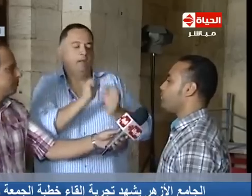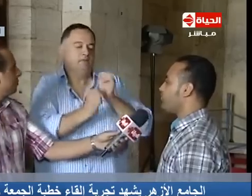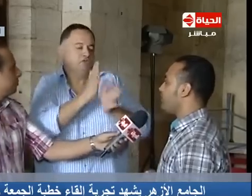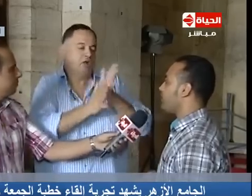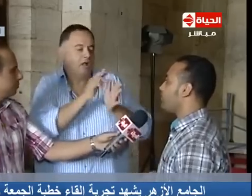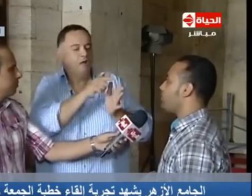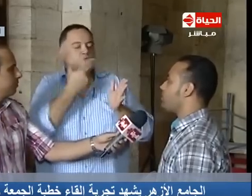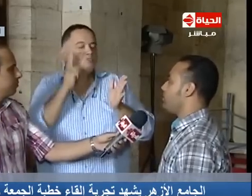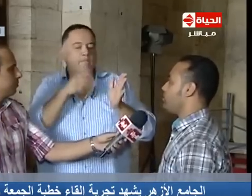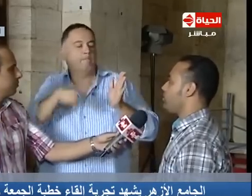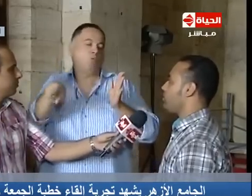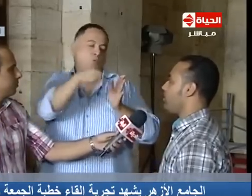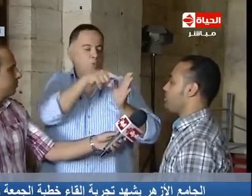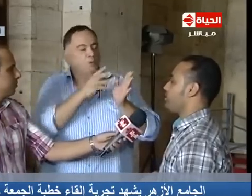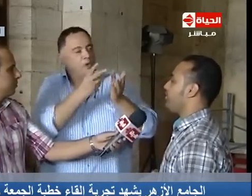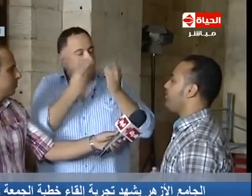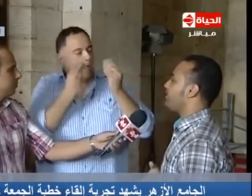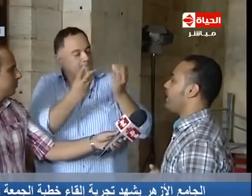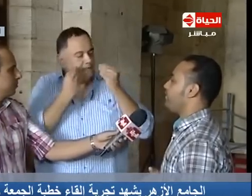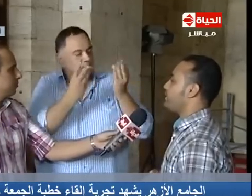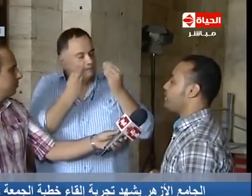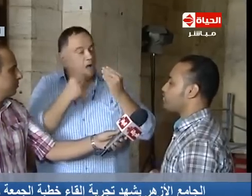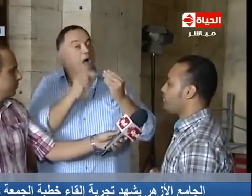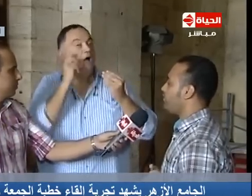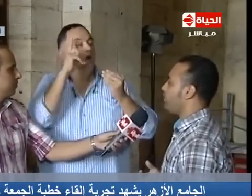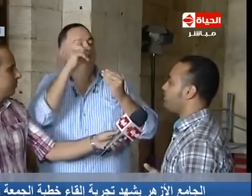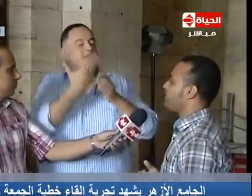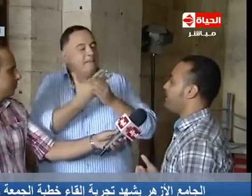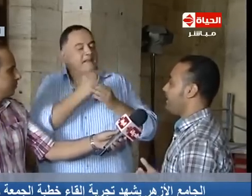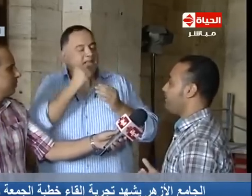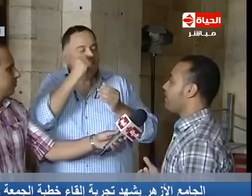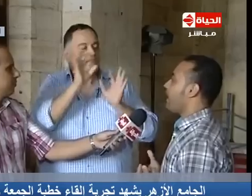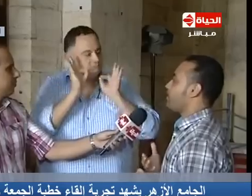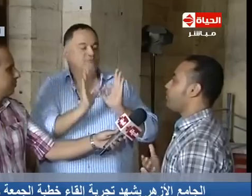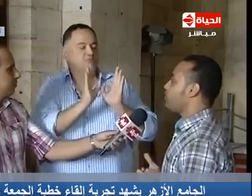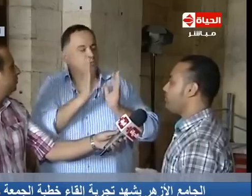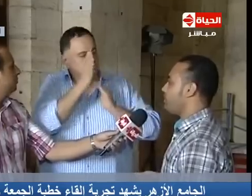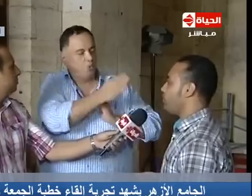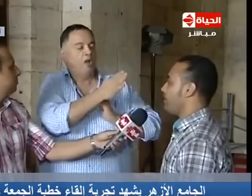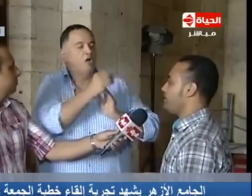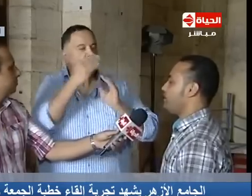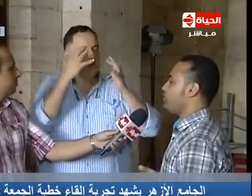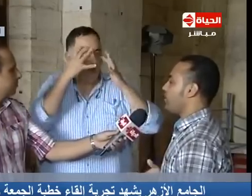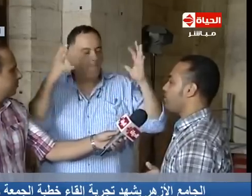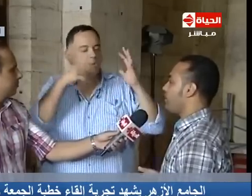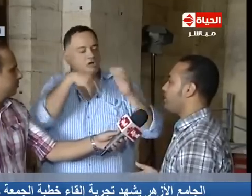يكون فيه ترجمه لغه الاشاره عشان يبقى فيه اتاحه بالنسبه للصم للمعلومات الدينيه، عشان يكون فيه وعي للدين وعن طريق